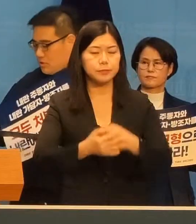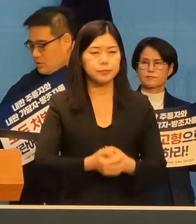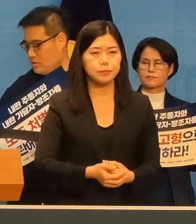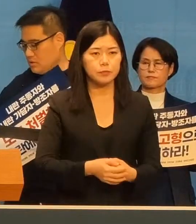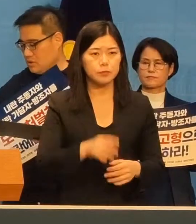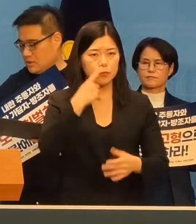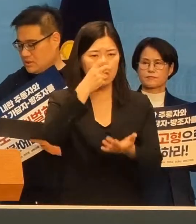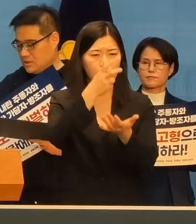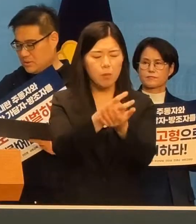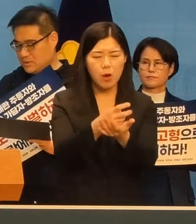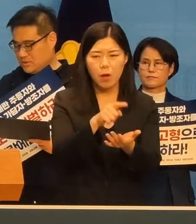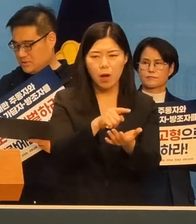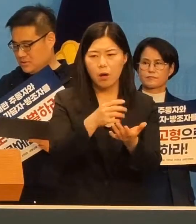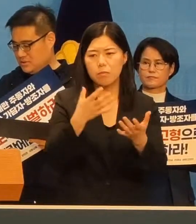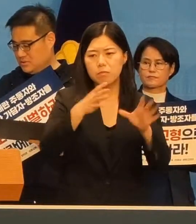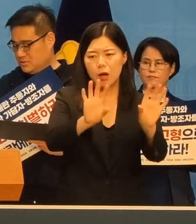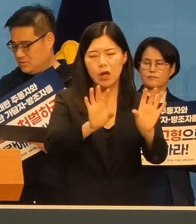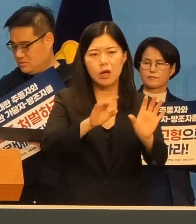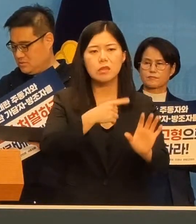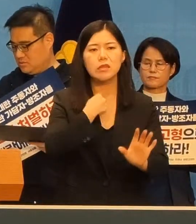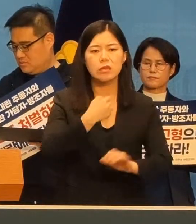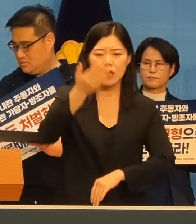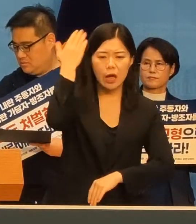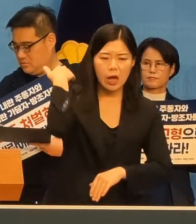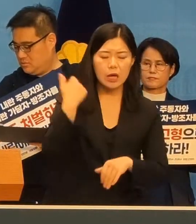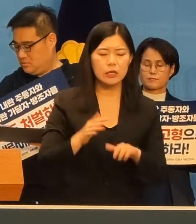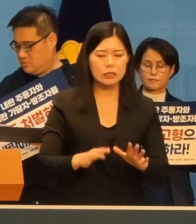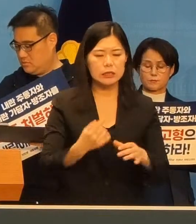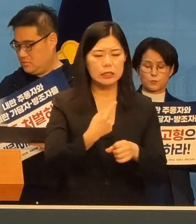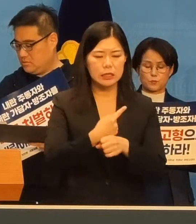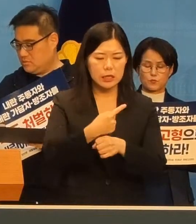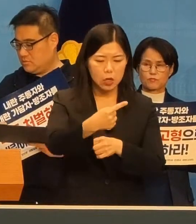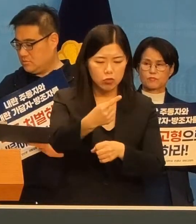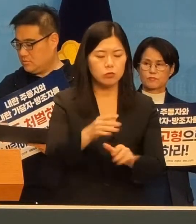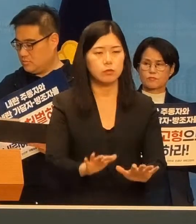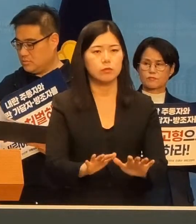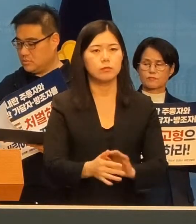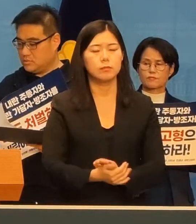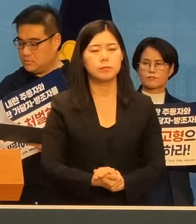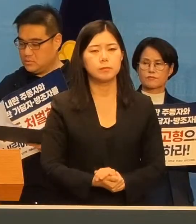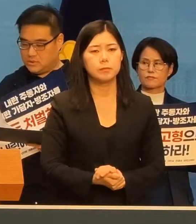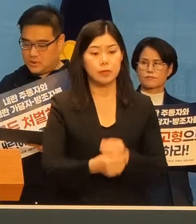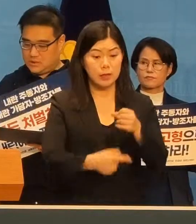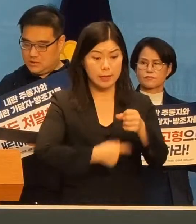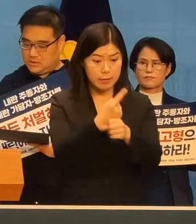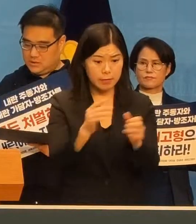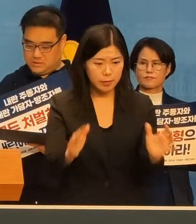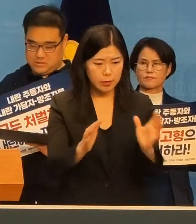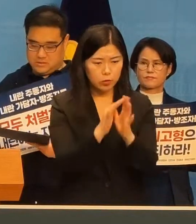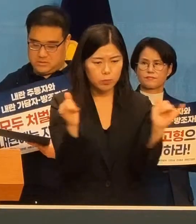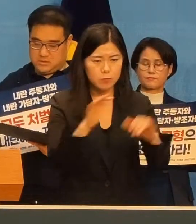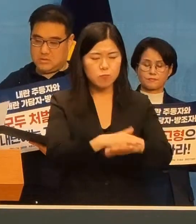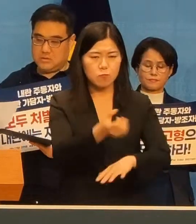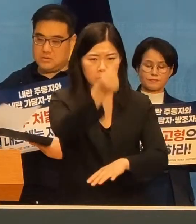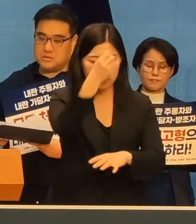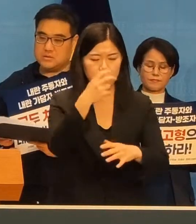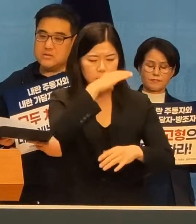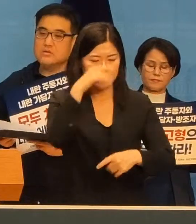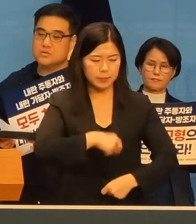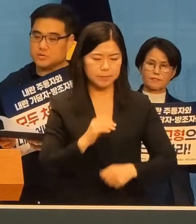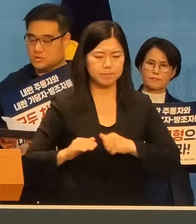헌법이 유린당했던 충격의 그날로부터 어느덧 1년이 흘렀습니다. 그 1년 동안 국민주권과 정의를 지키기